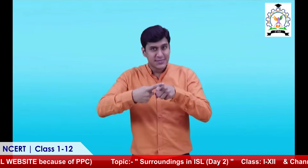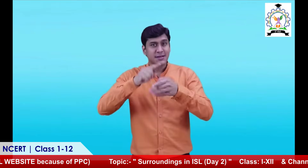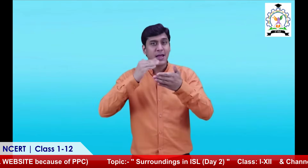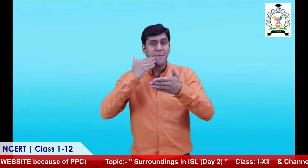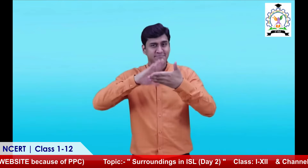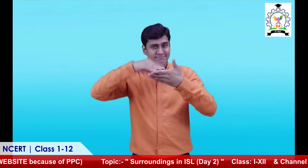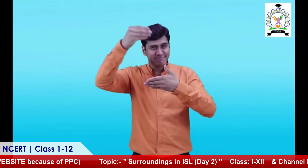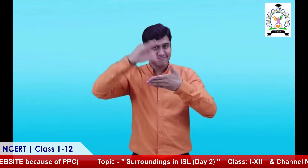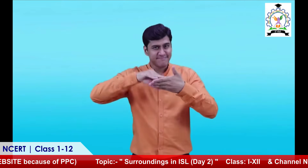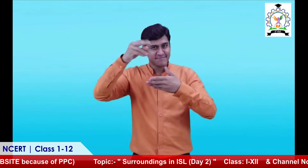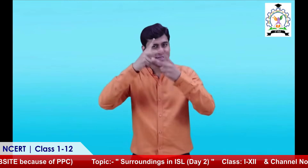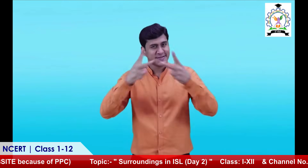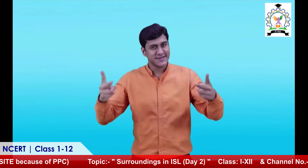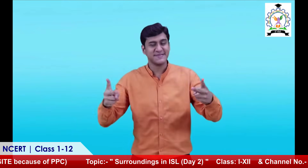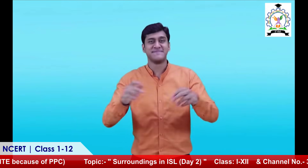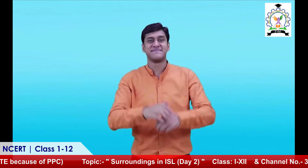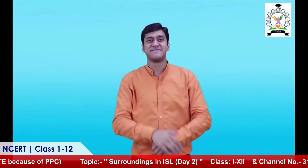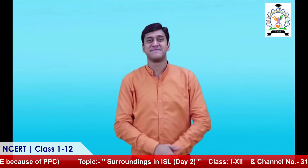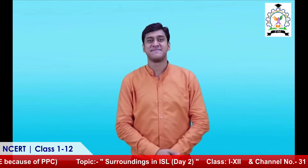समय एवं कैलेंडर।